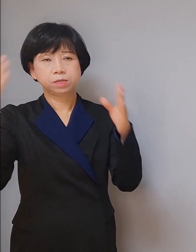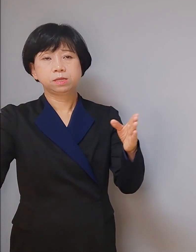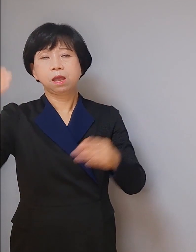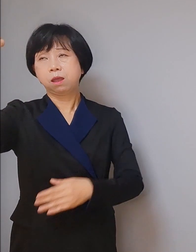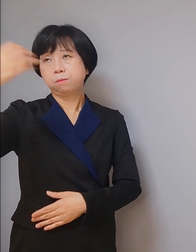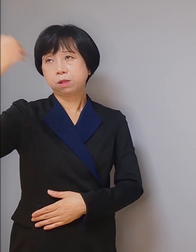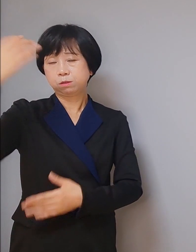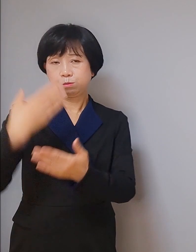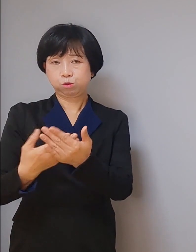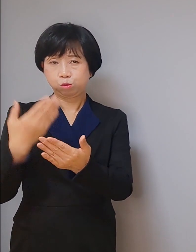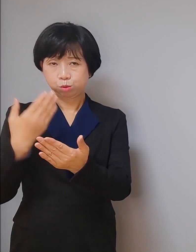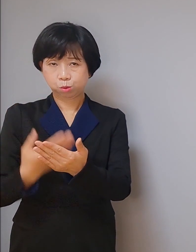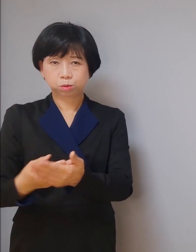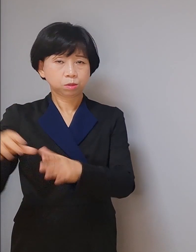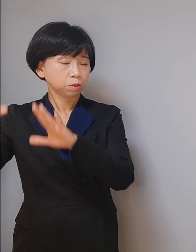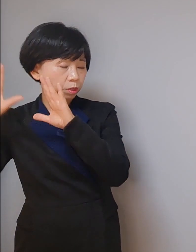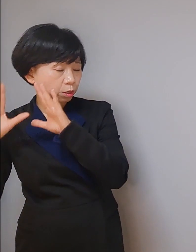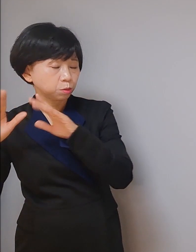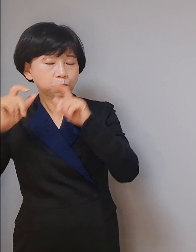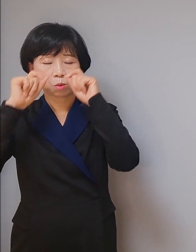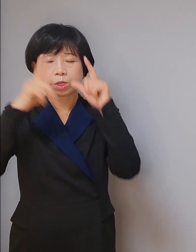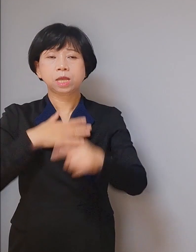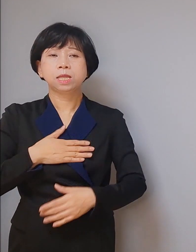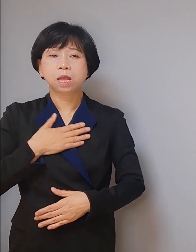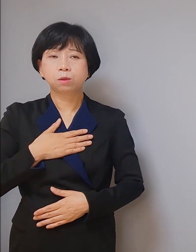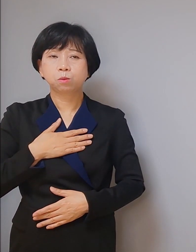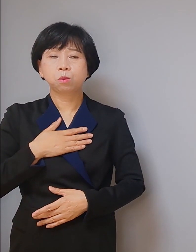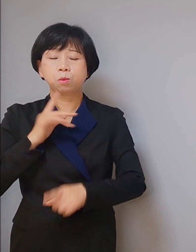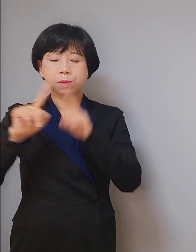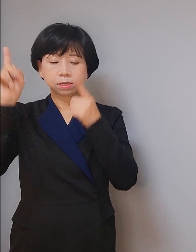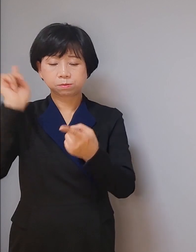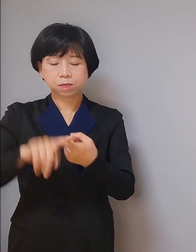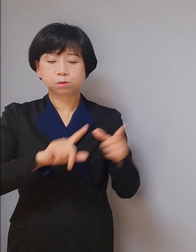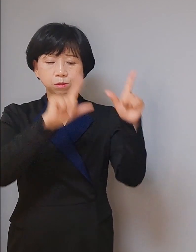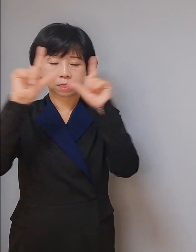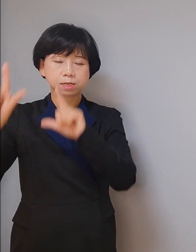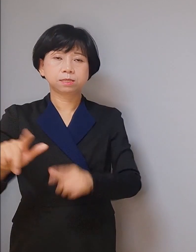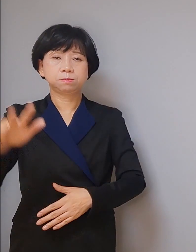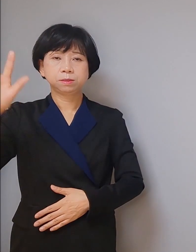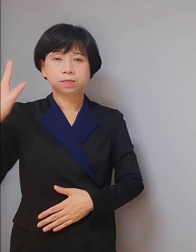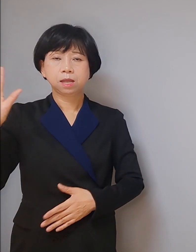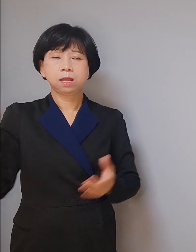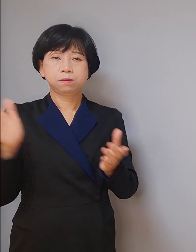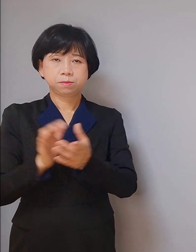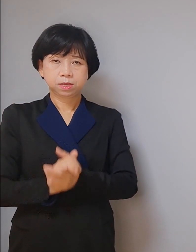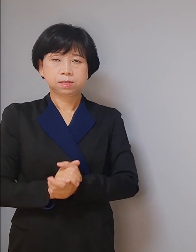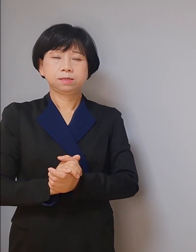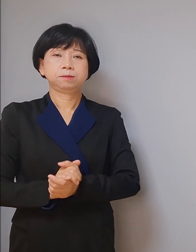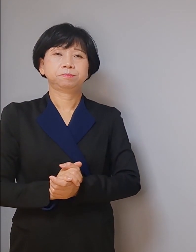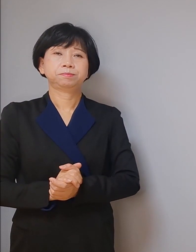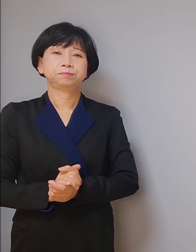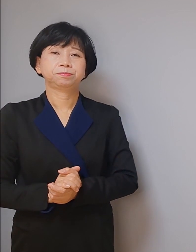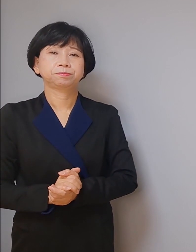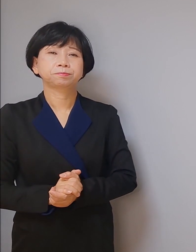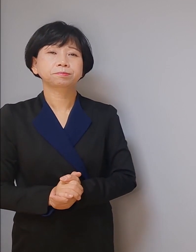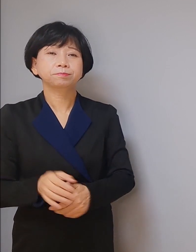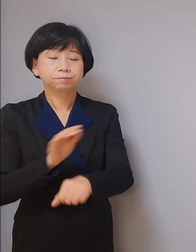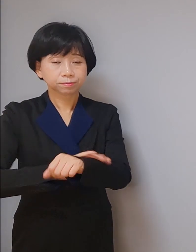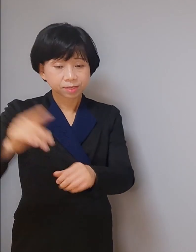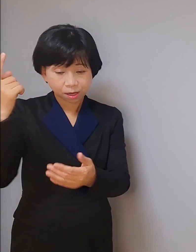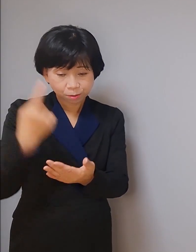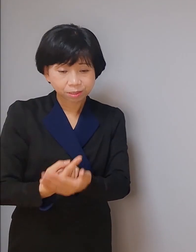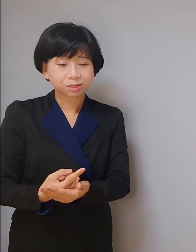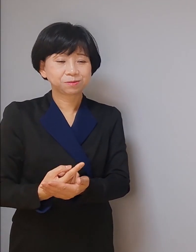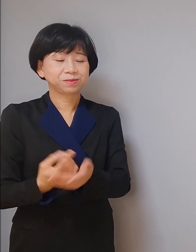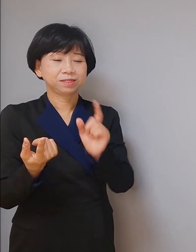엽니다. 말씀하여 주옵소서. 듣고 깨닫고 말씀대로 살겠습니다. 아멘. 잘 오셨습니다. 우리 옆에